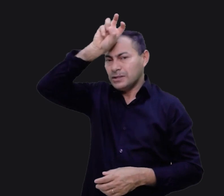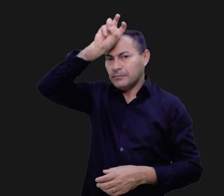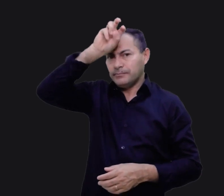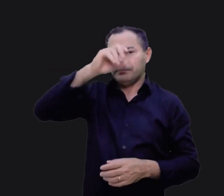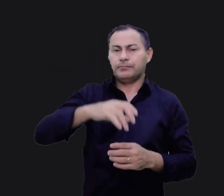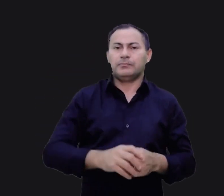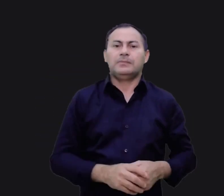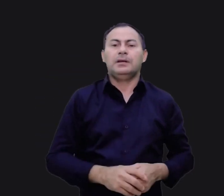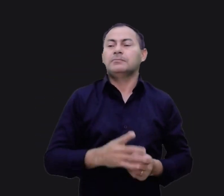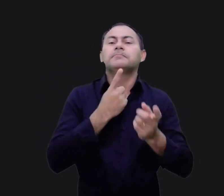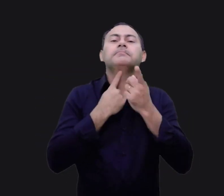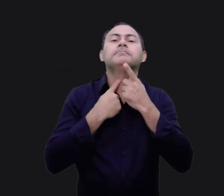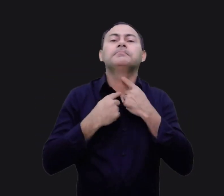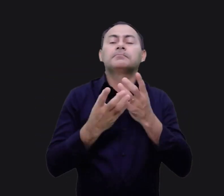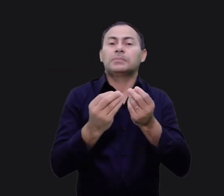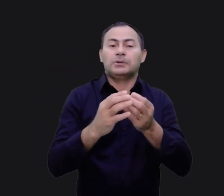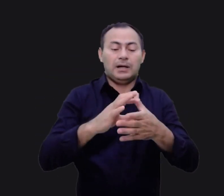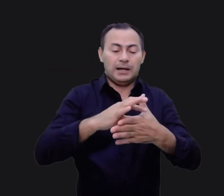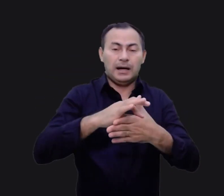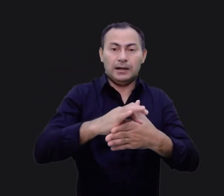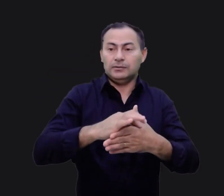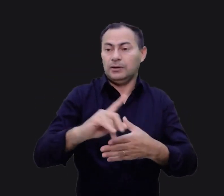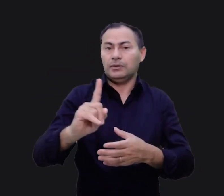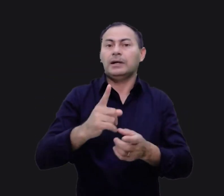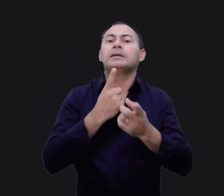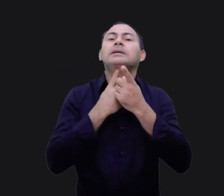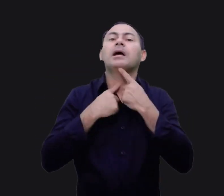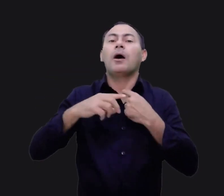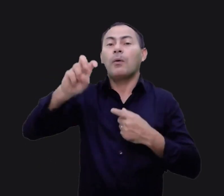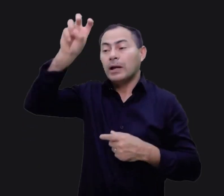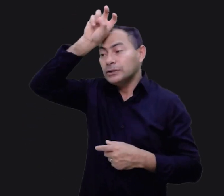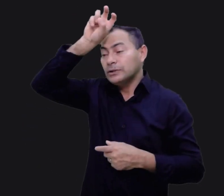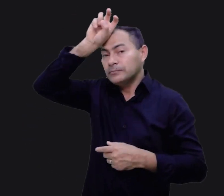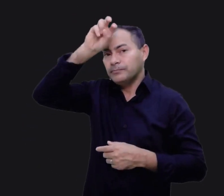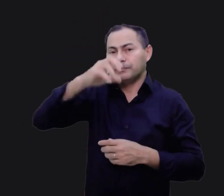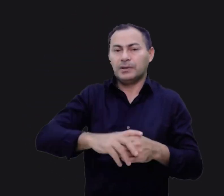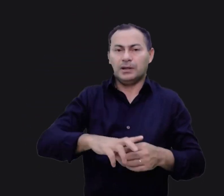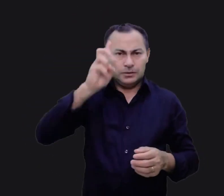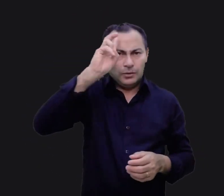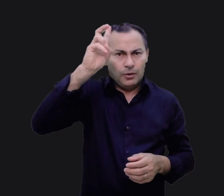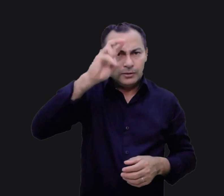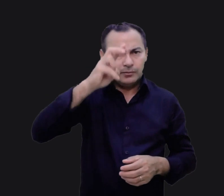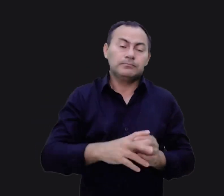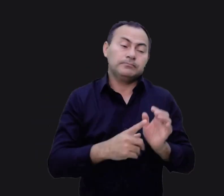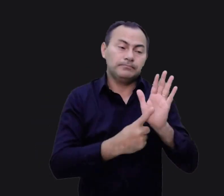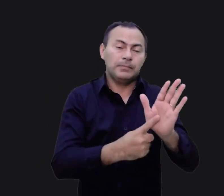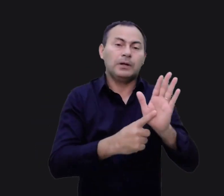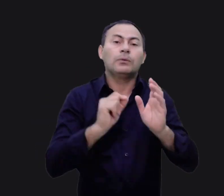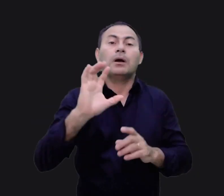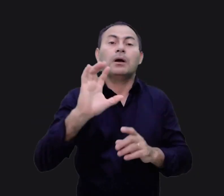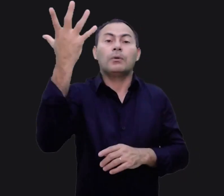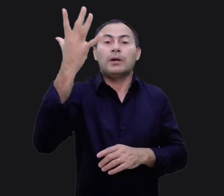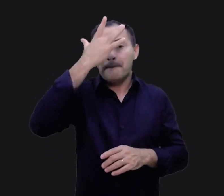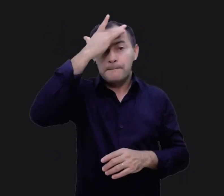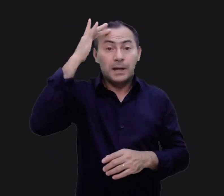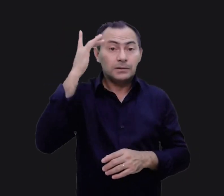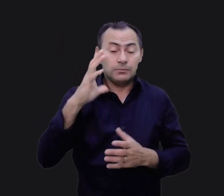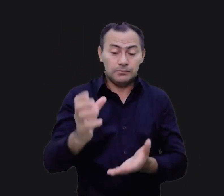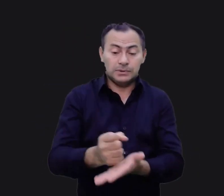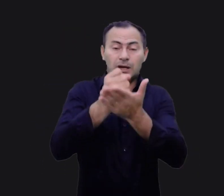Egito. Eles não desejavam tanto assim a carne. Eles desejavam o Egito. Alegoricamente, isso é uma figura do que acontece com aqueles que foram